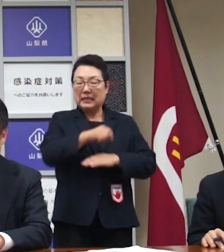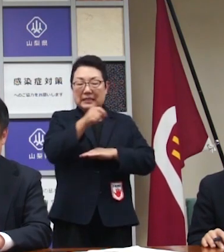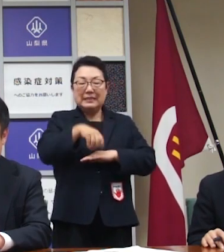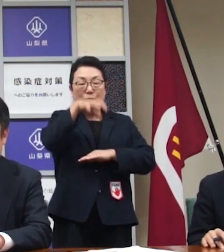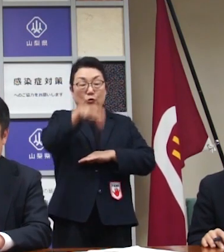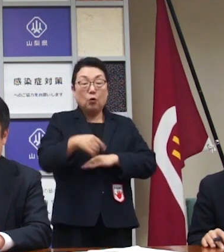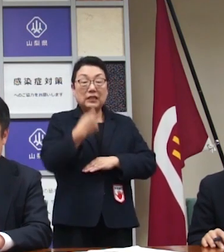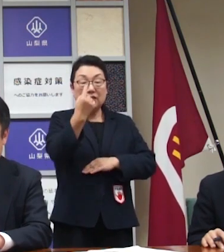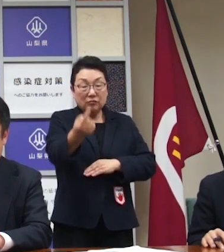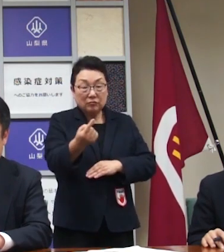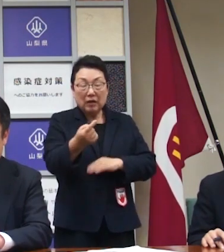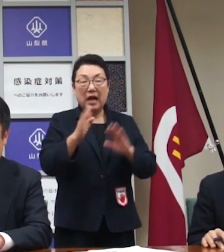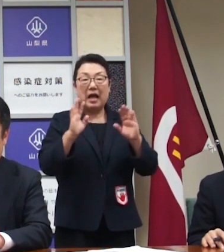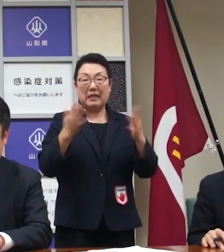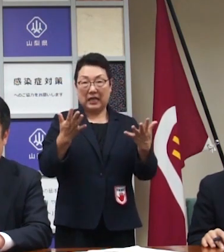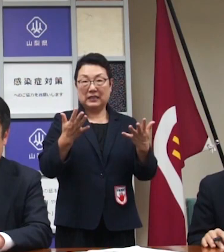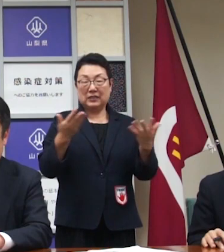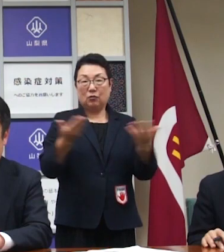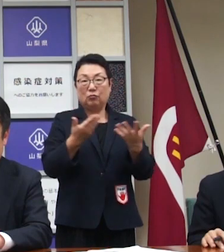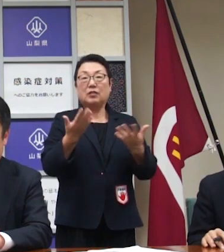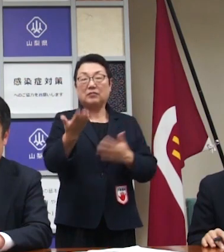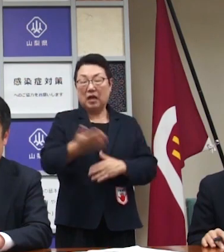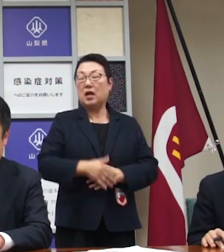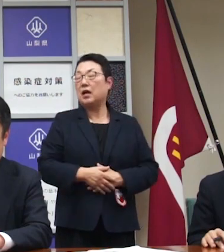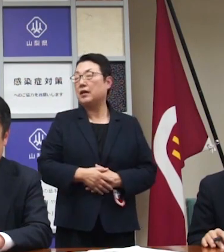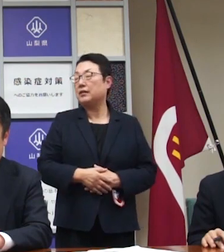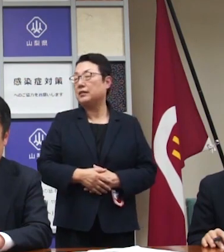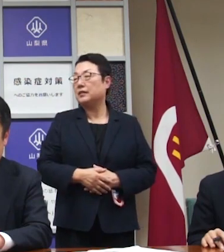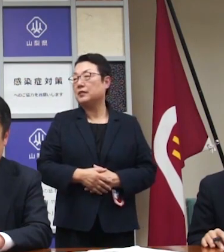ったりとかっていうのも基本的にはないような、